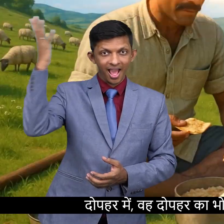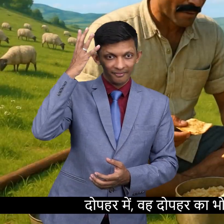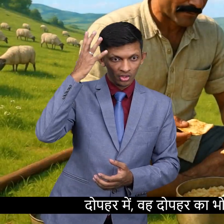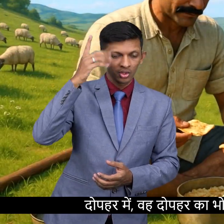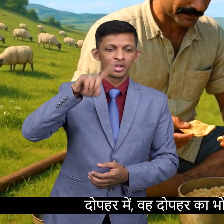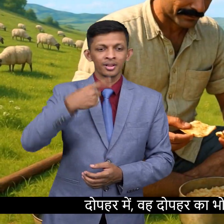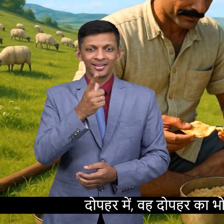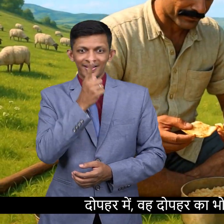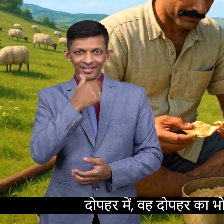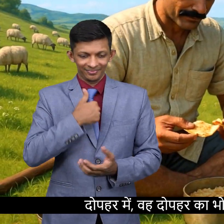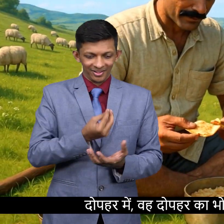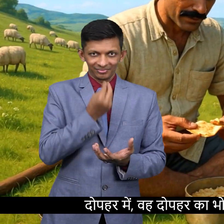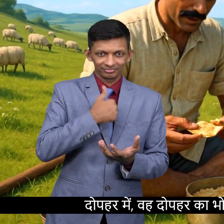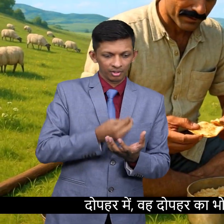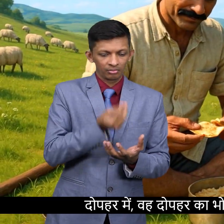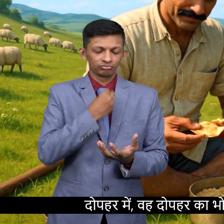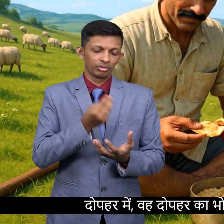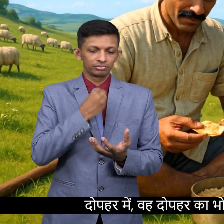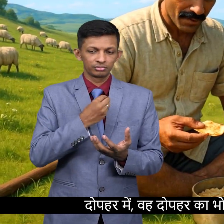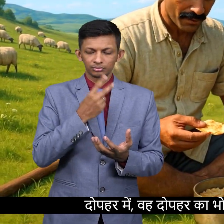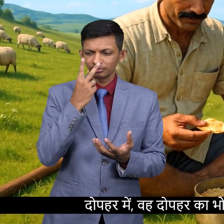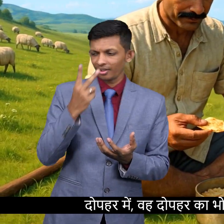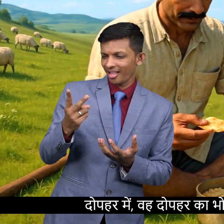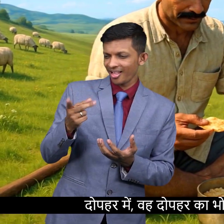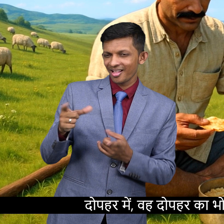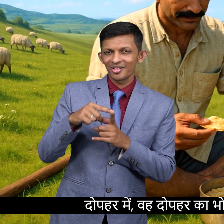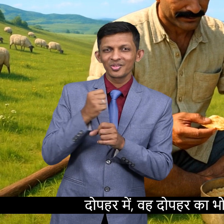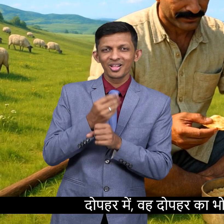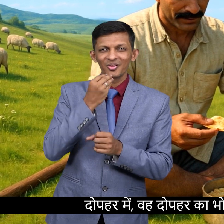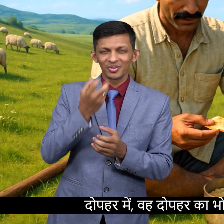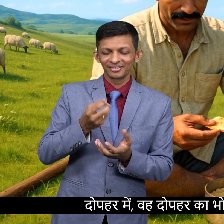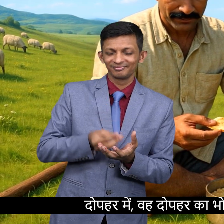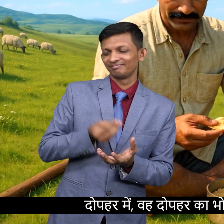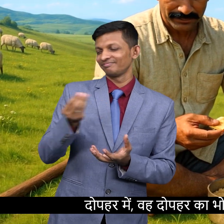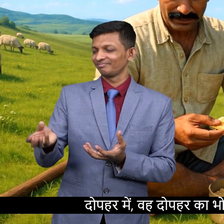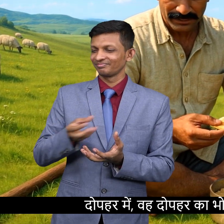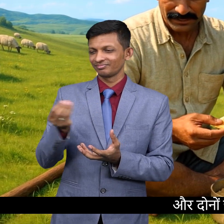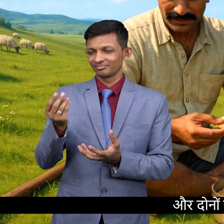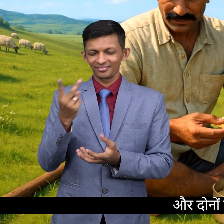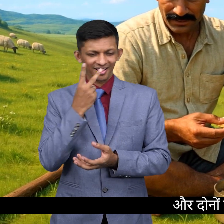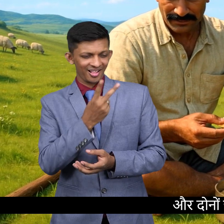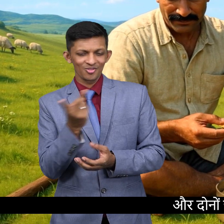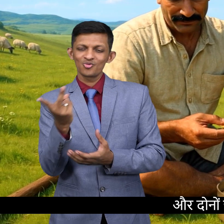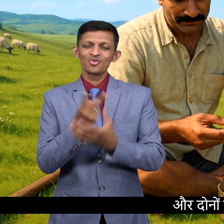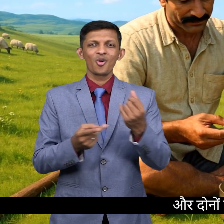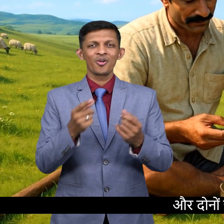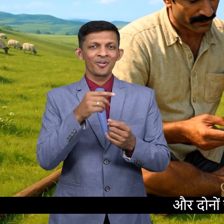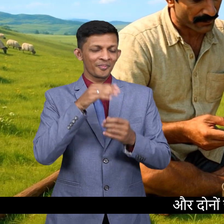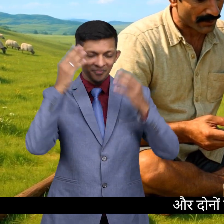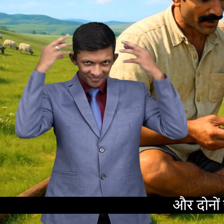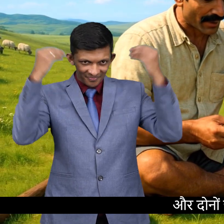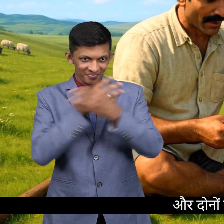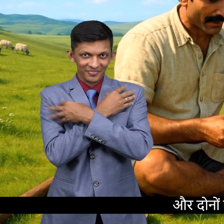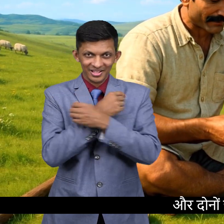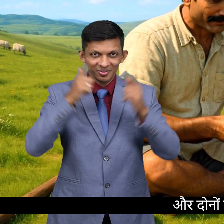दोपहर में वह दोपहर का भोजन करता है और अपने कुत्ते को खिलाता है और दोनों झुंड की देखभाल करते